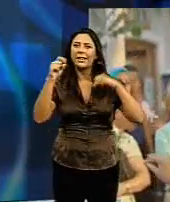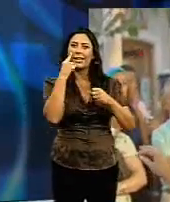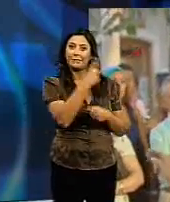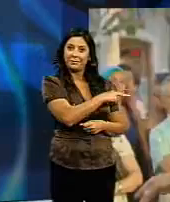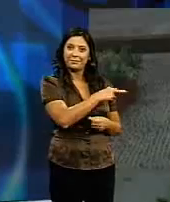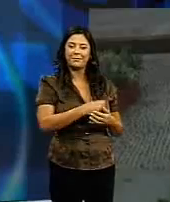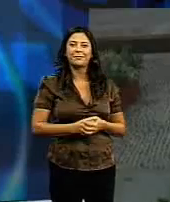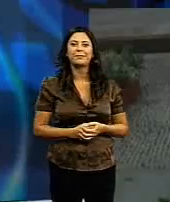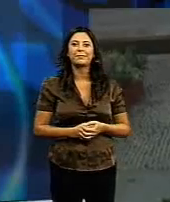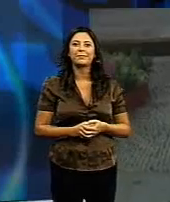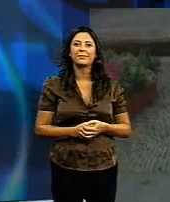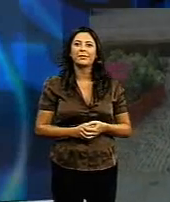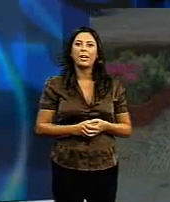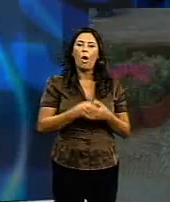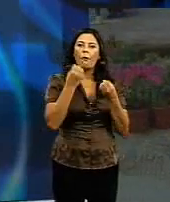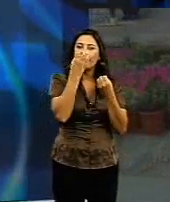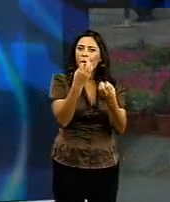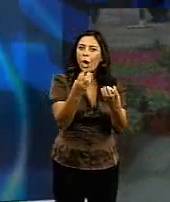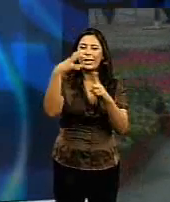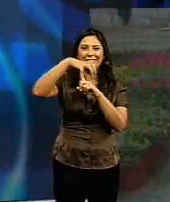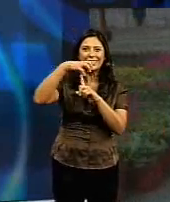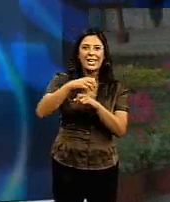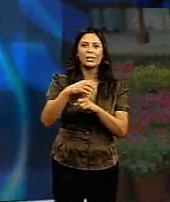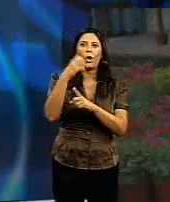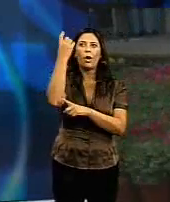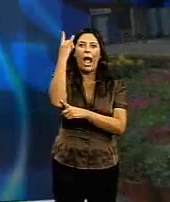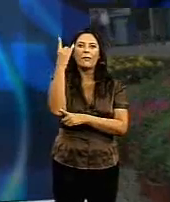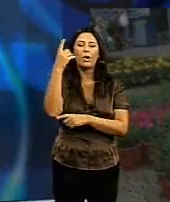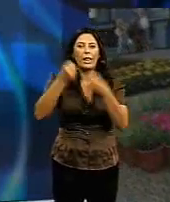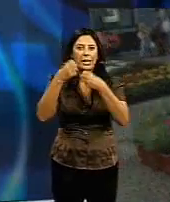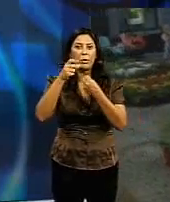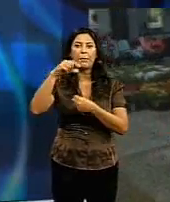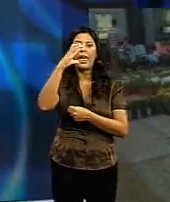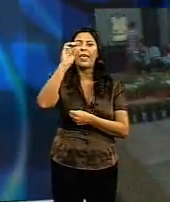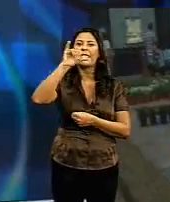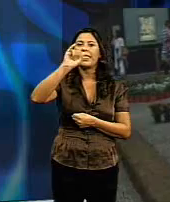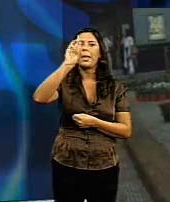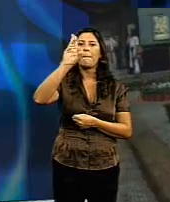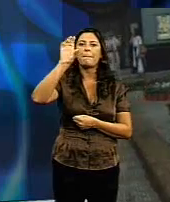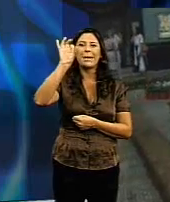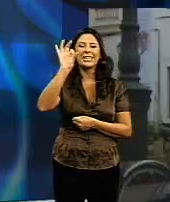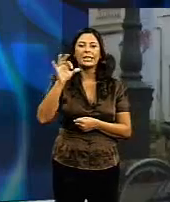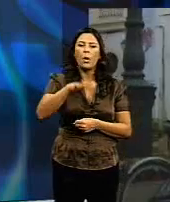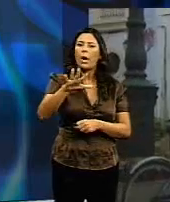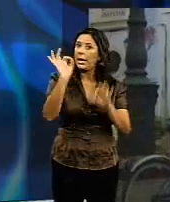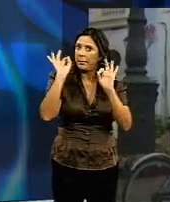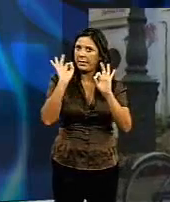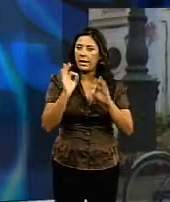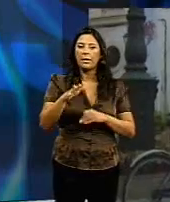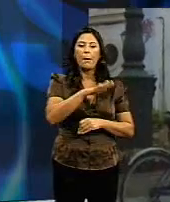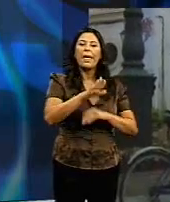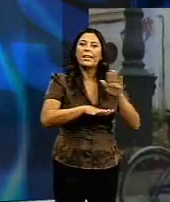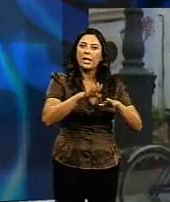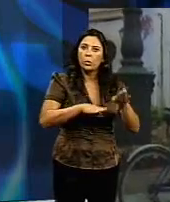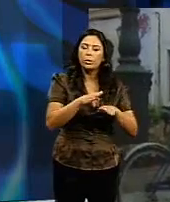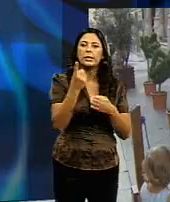bailarinas. Flores, setos, limoneros o cipreses colocados singularmente en los lugares elegidos. la Plaza de San Agustín, San